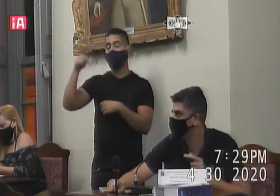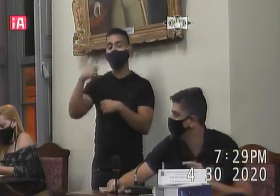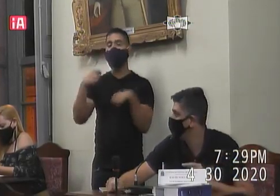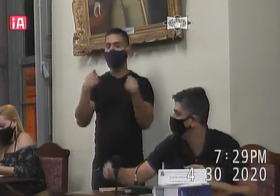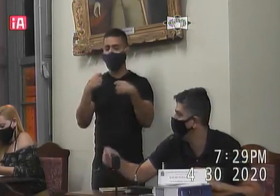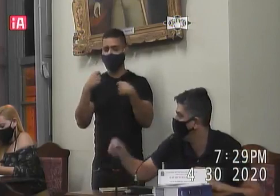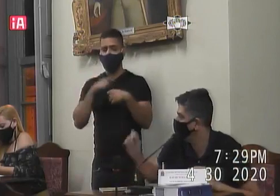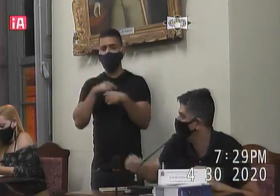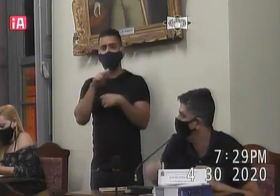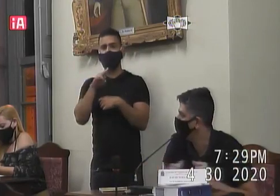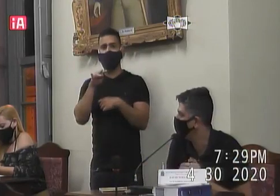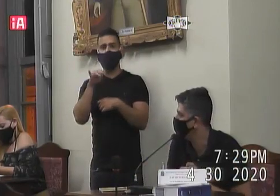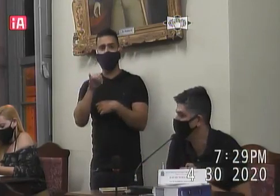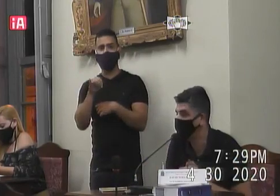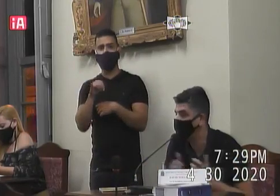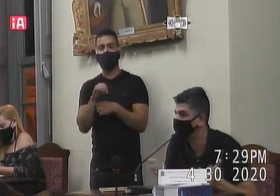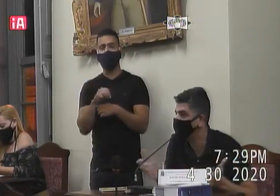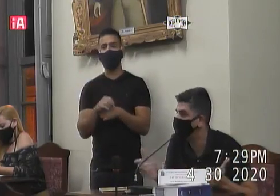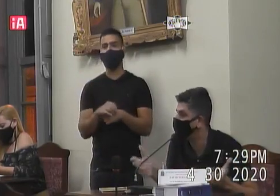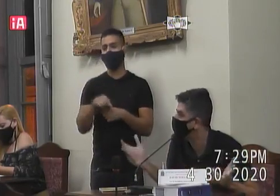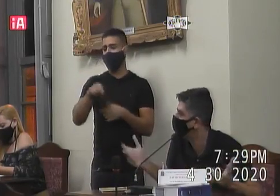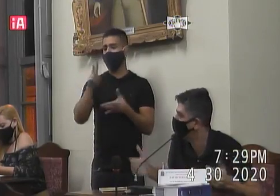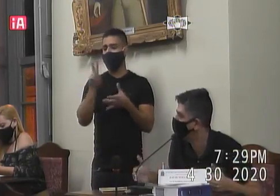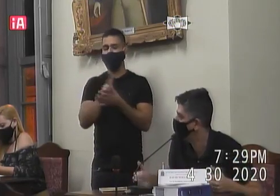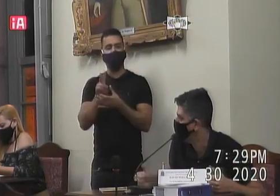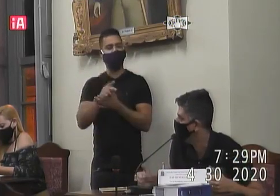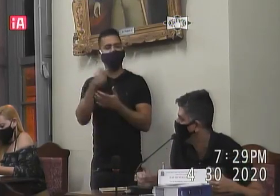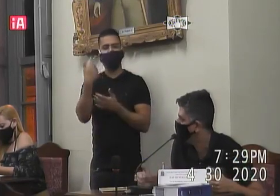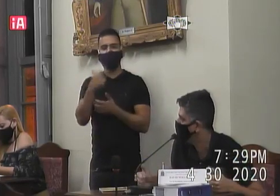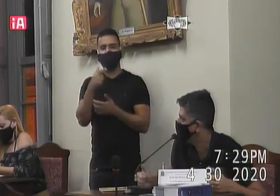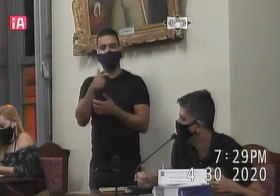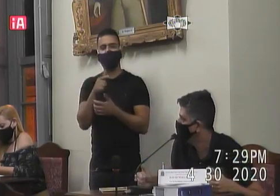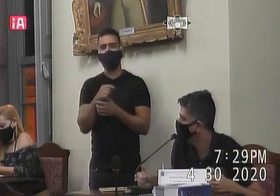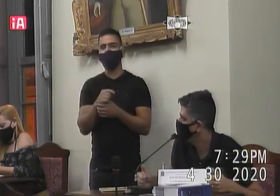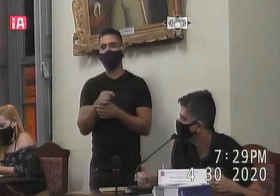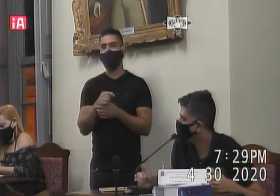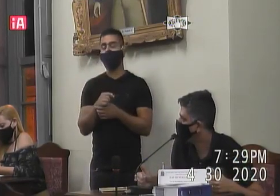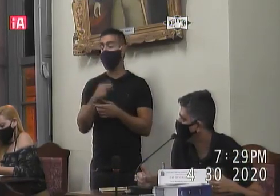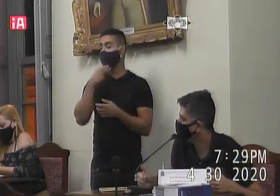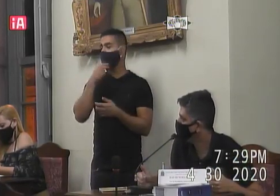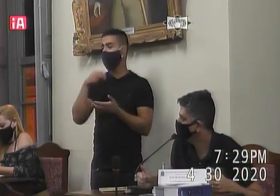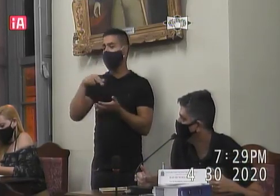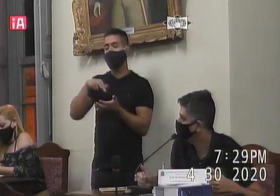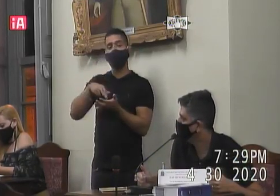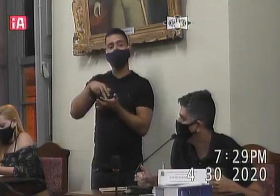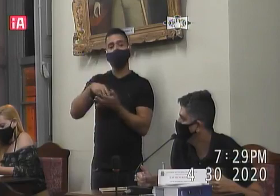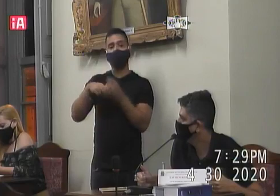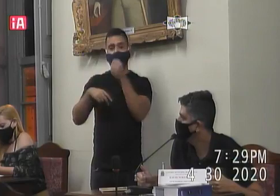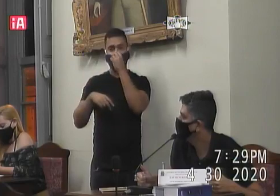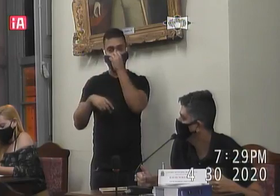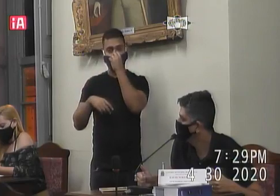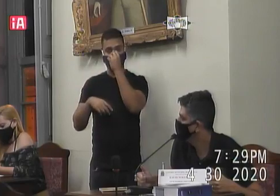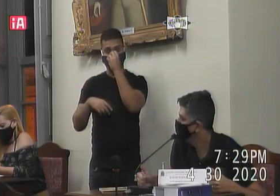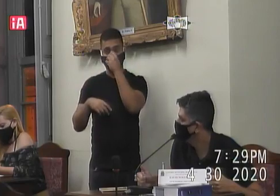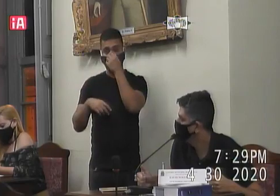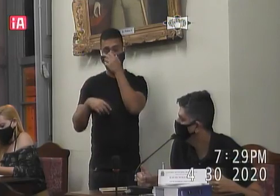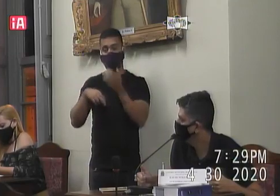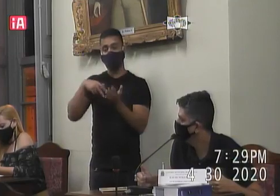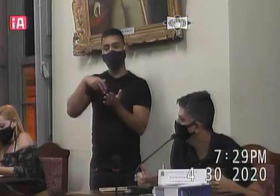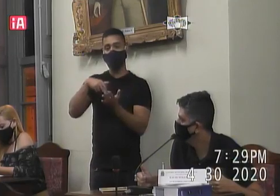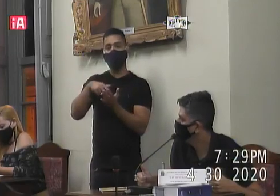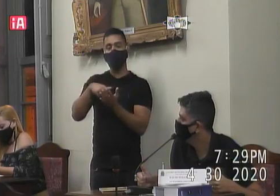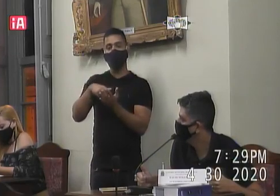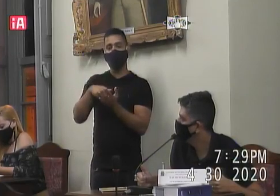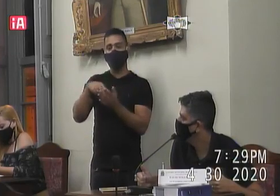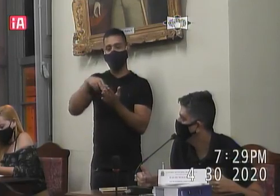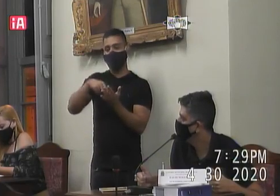precisando de uma UTI, a UTI precisa ser neurocirurgia, em Valença não tem neurocirurgia. Ele caiu de um animal, de um burro, ele caiu, bateu a cabeça,